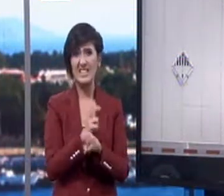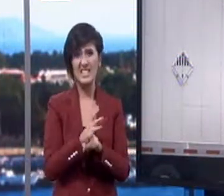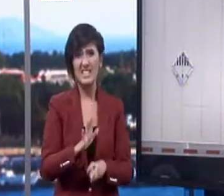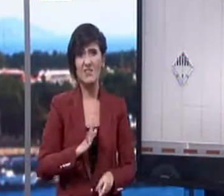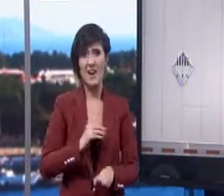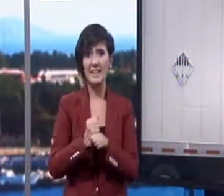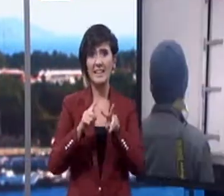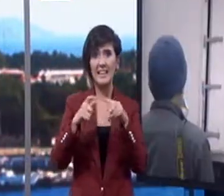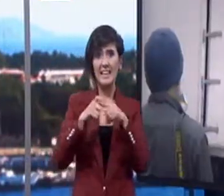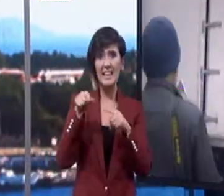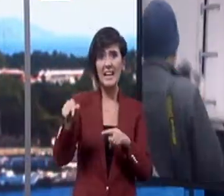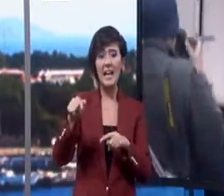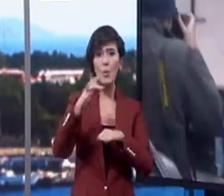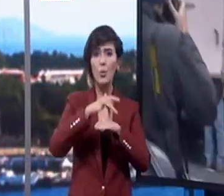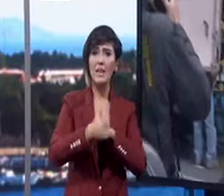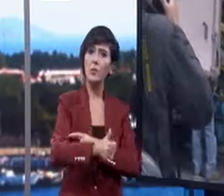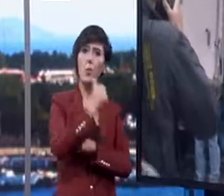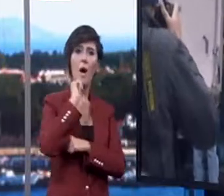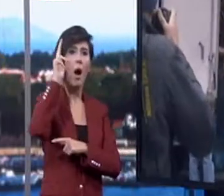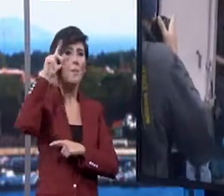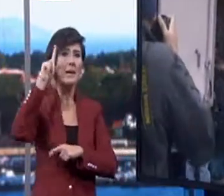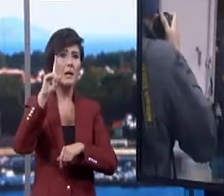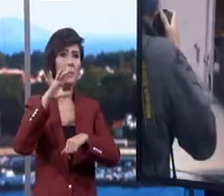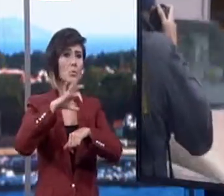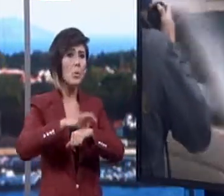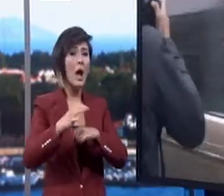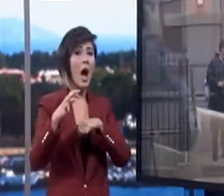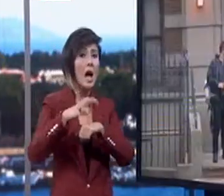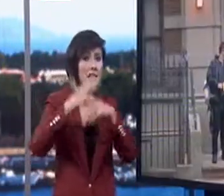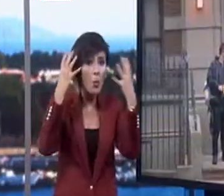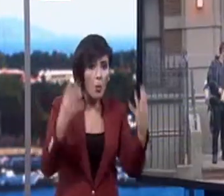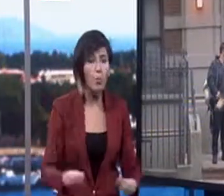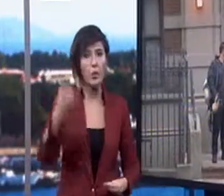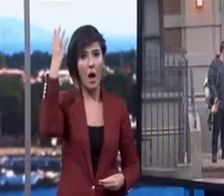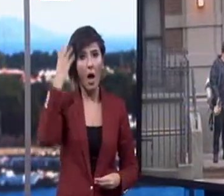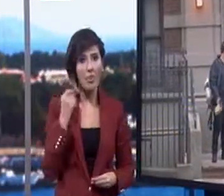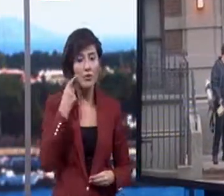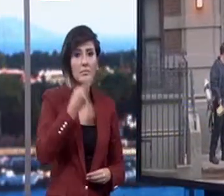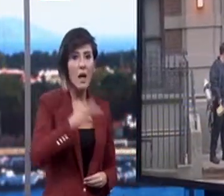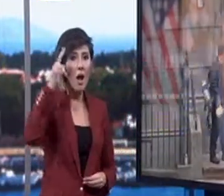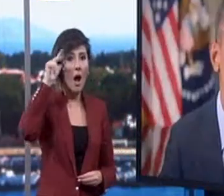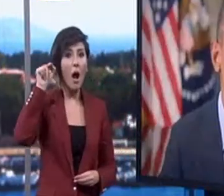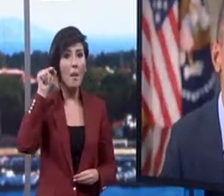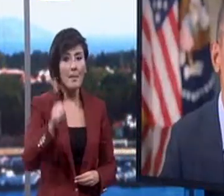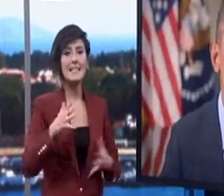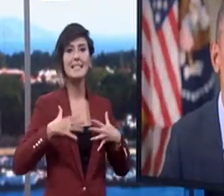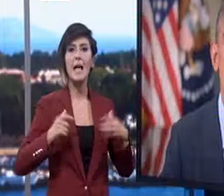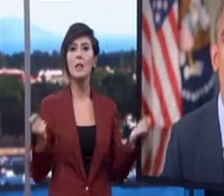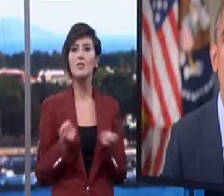altında. Gine'den ülkesine dönen Amerikalı bir doktorun hastalığa yakalandığının anlaşılması üzerine Amerika Birleşik Devletleri'nde sağlık